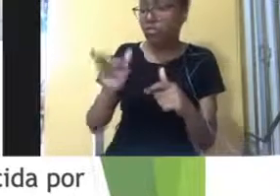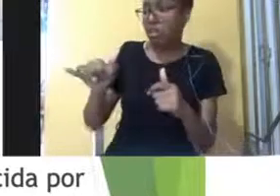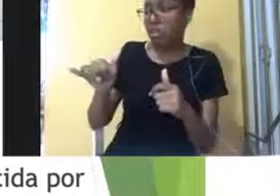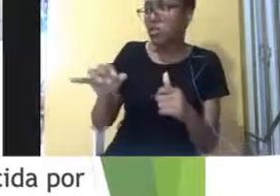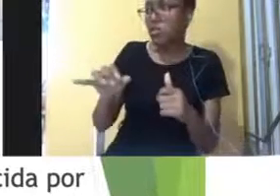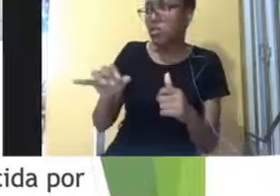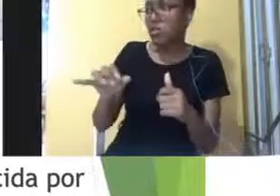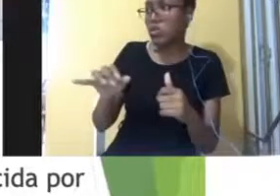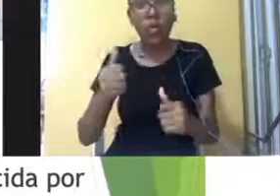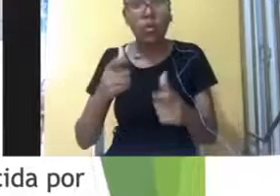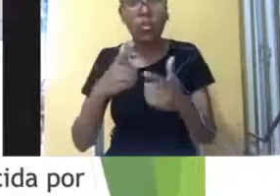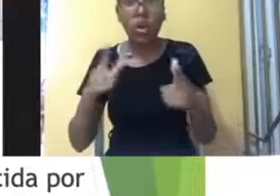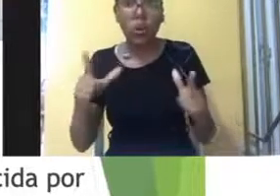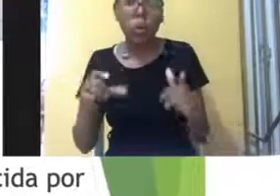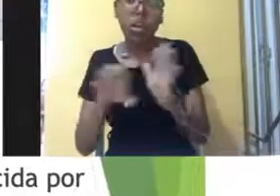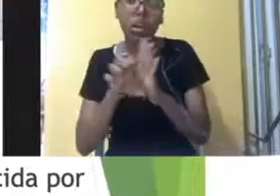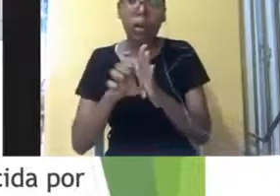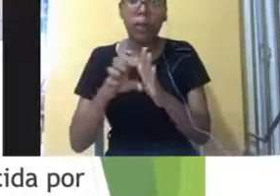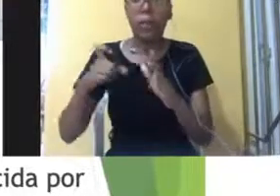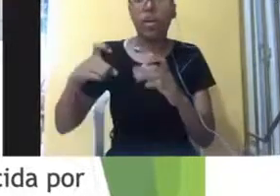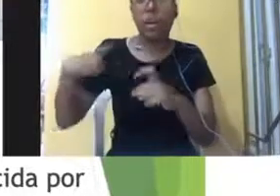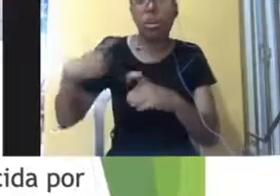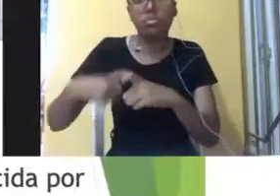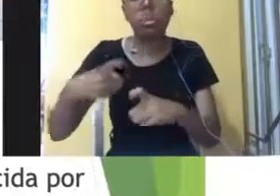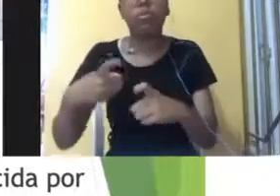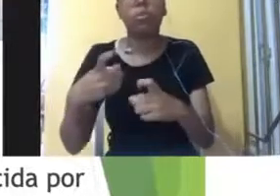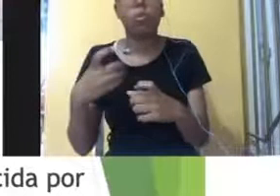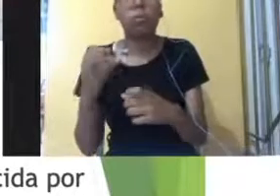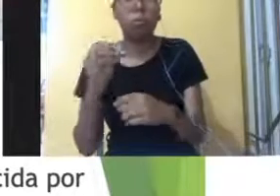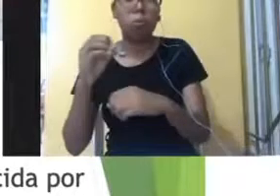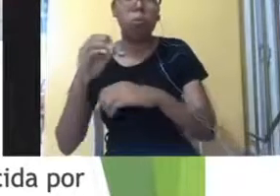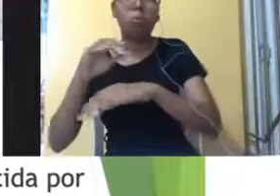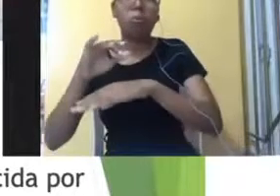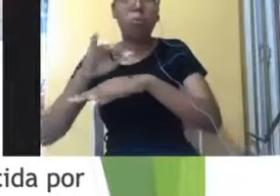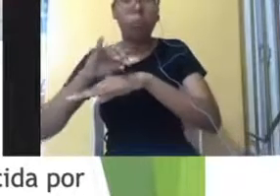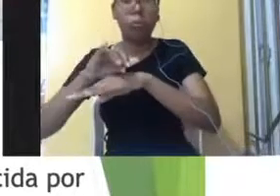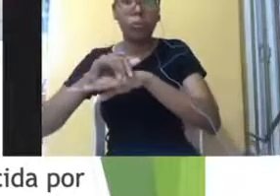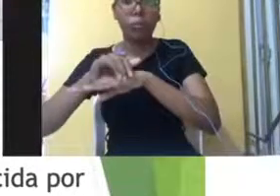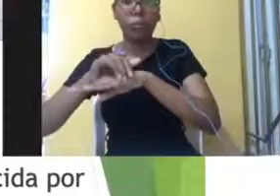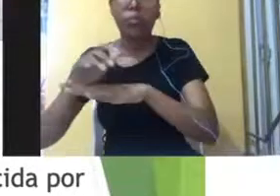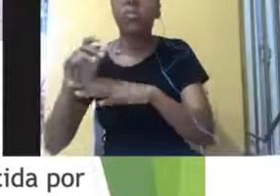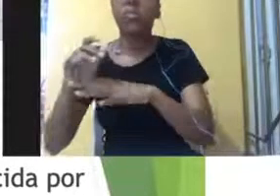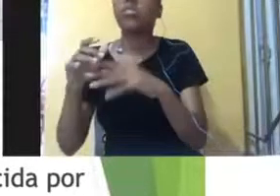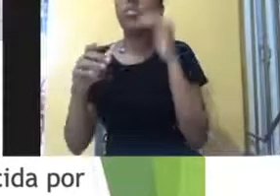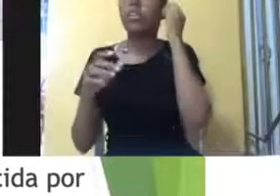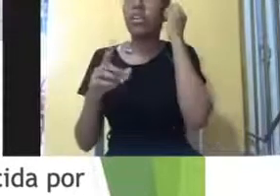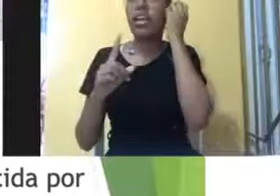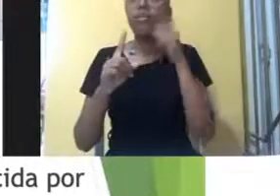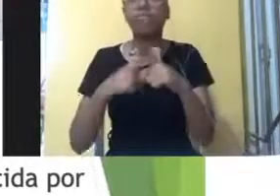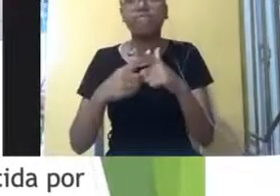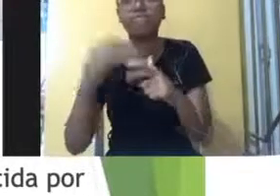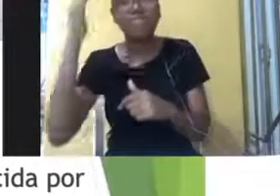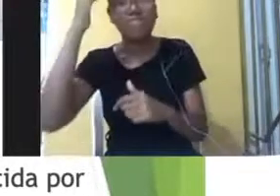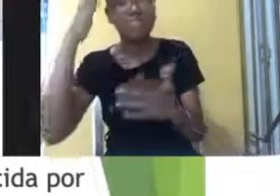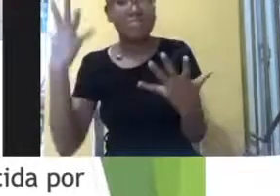como el español, el inglés, el francés, y determinaron que la lengua de señas, que